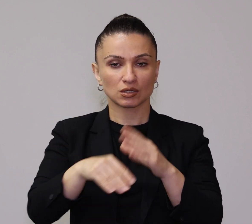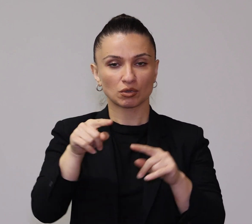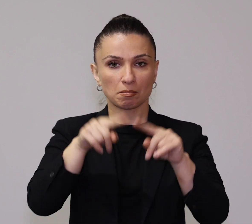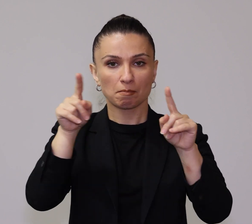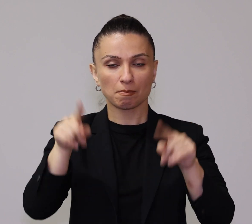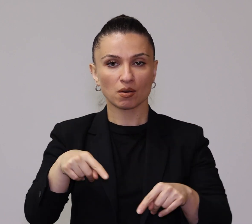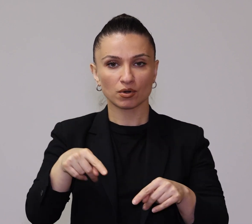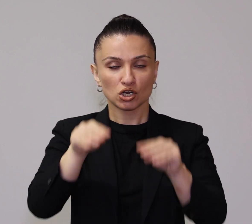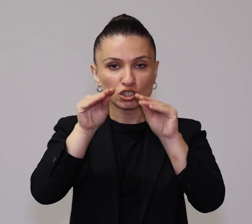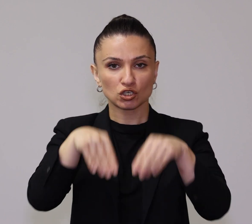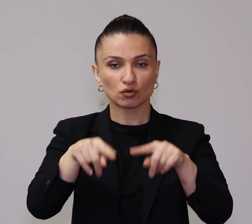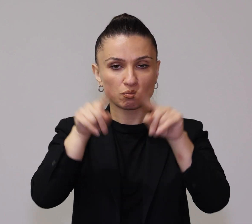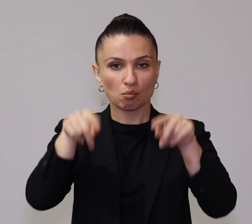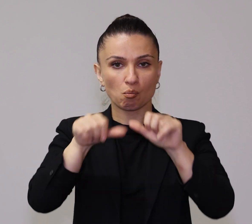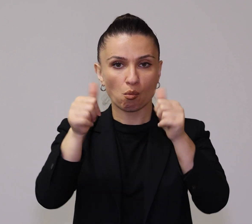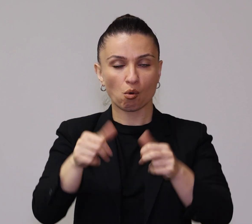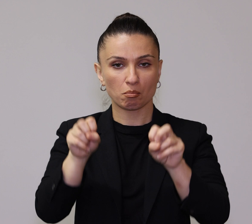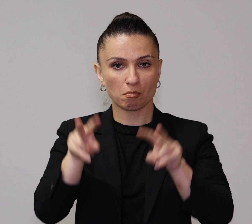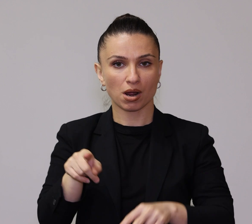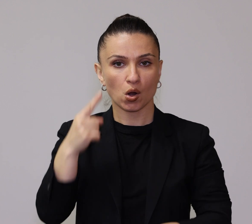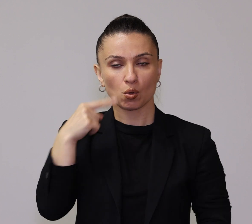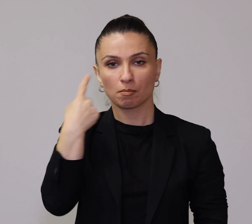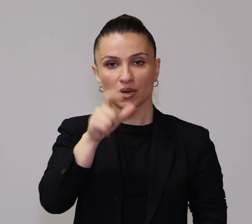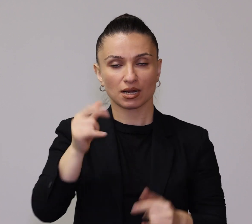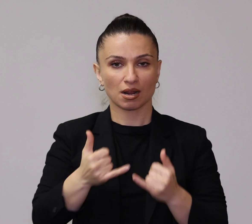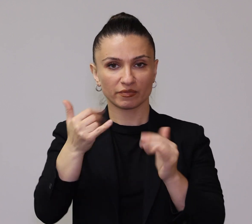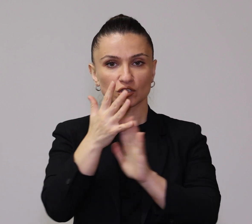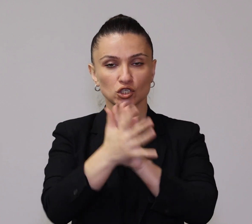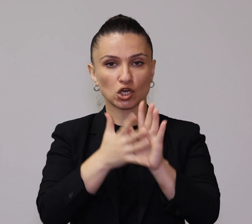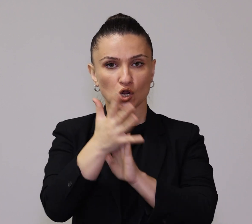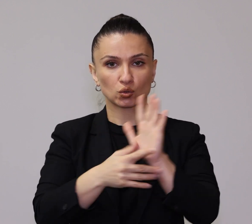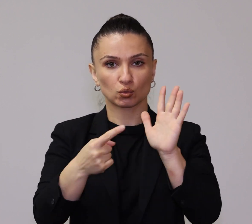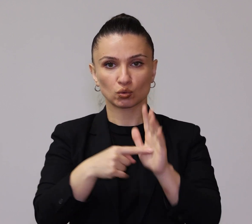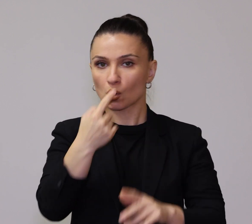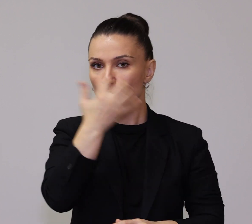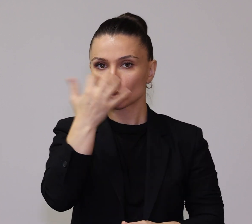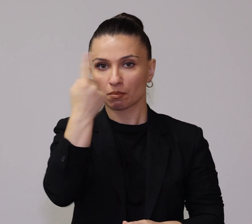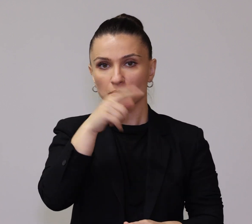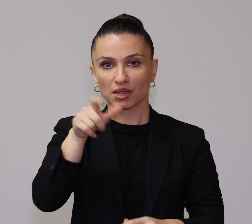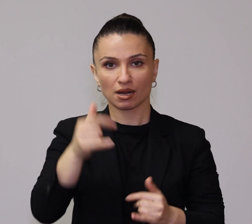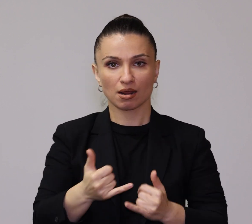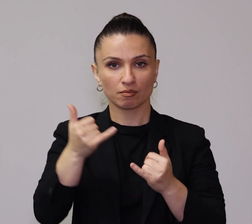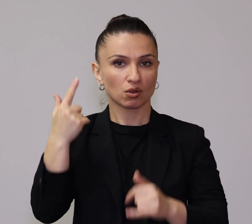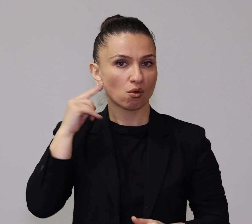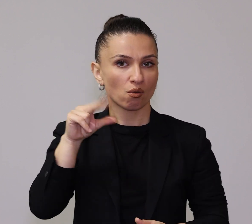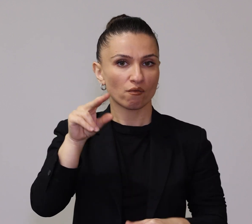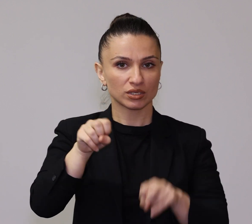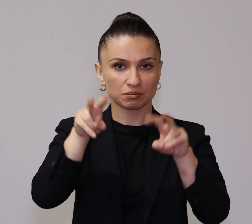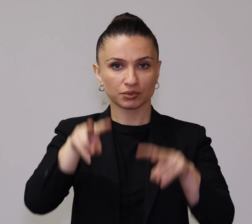ბიულეტენის შესავსები ჩარჩო ფორმა, ყრუ პირებისთვის ჟესტურ ენაზე და უსინათლო პირებისთვის აუდიო ფორმატში